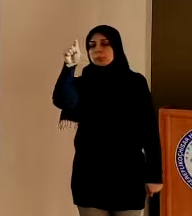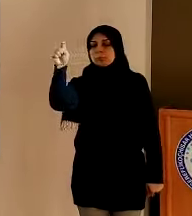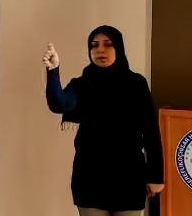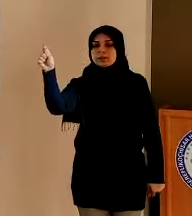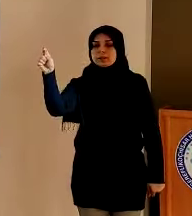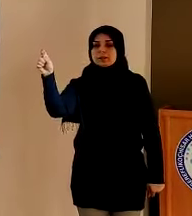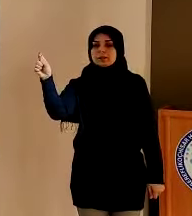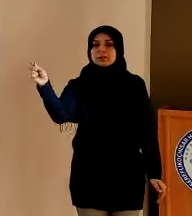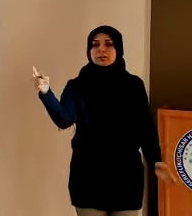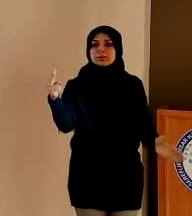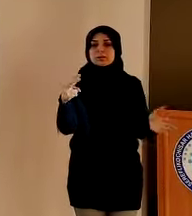perde,